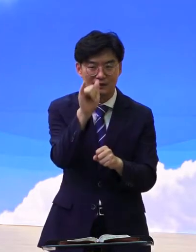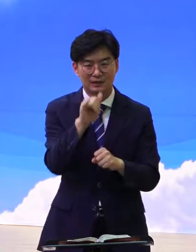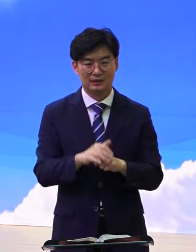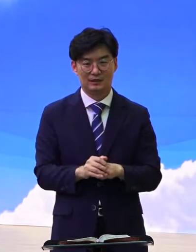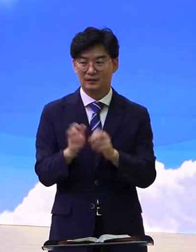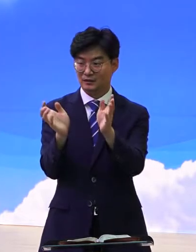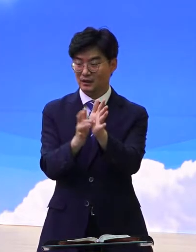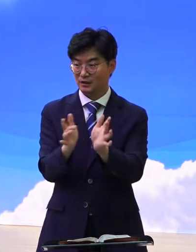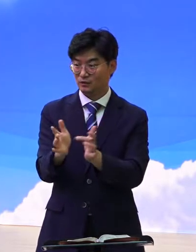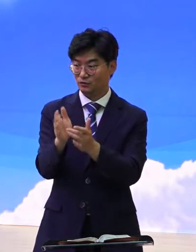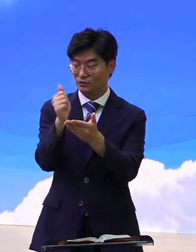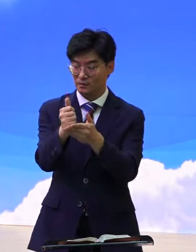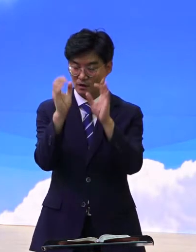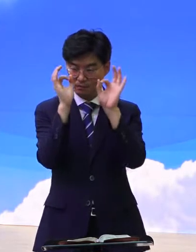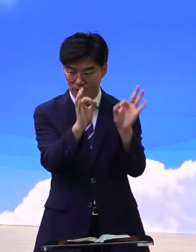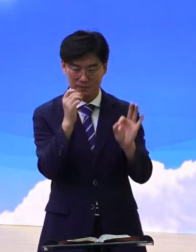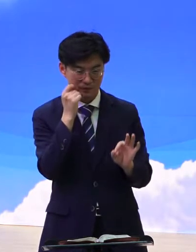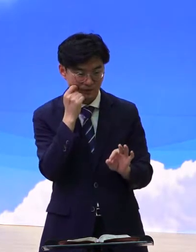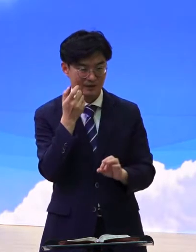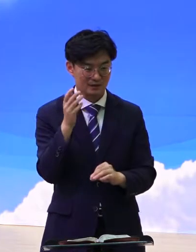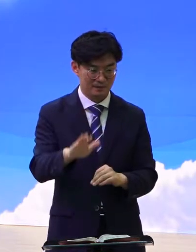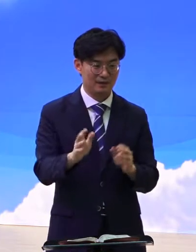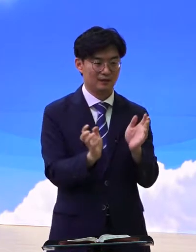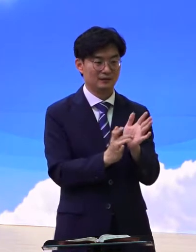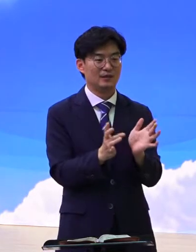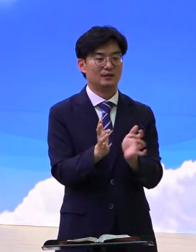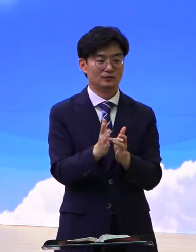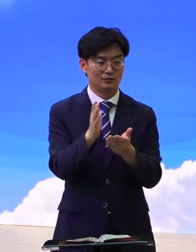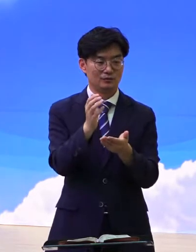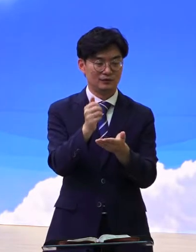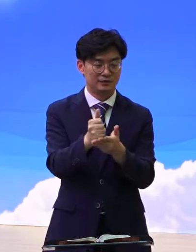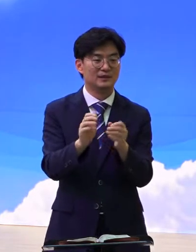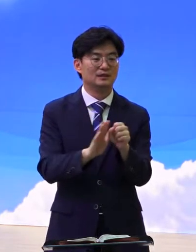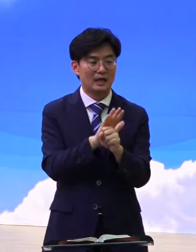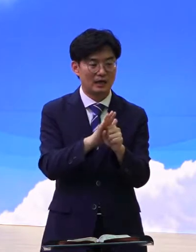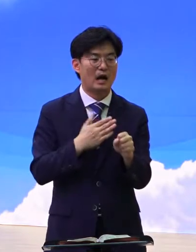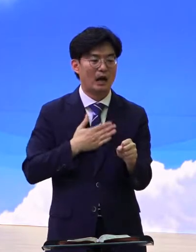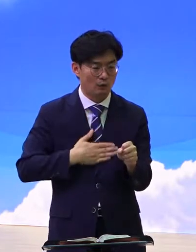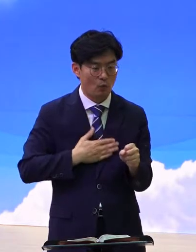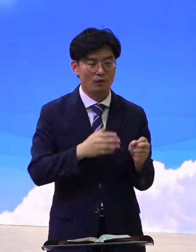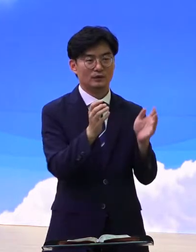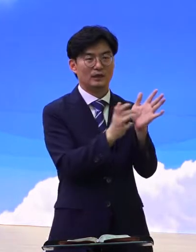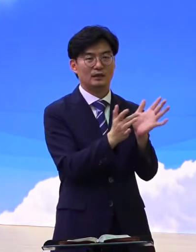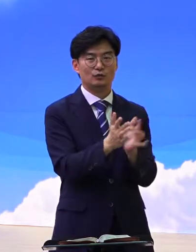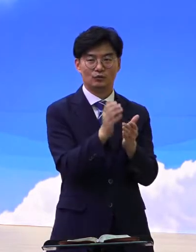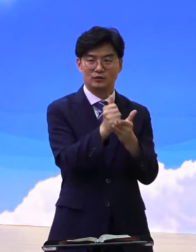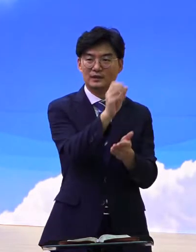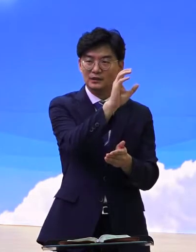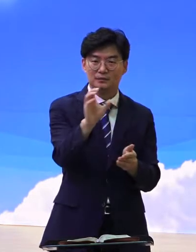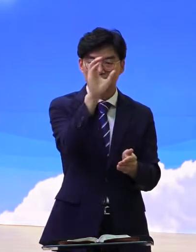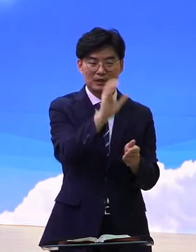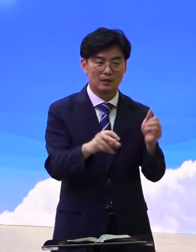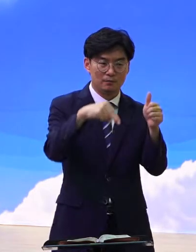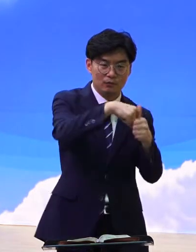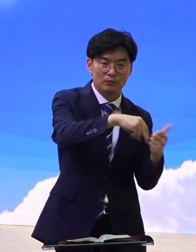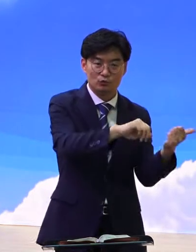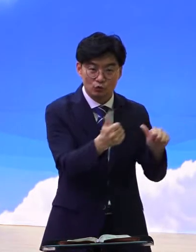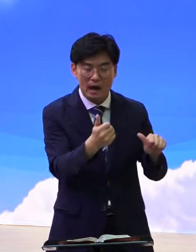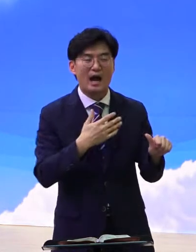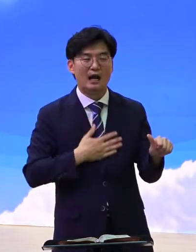것이죠. 예수님을 보지 못했지만 예수님의 삶을 알고 예수님의 십자가 죽음을 알고 예수님의 부활을 믿고